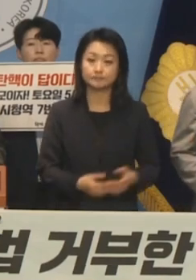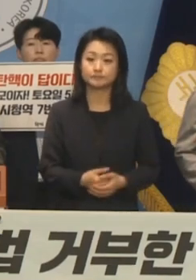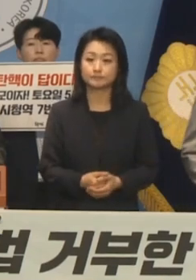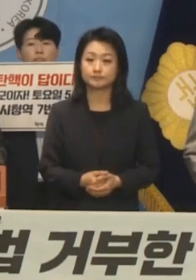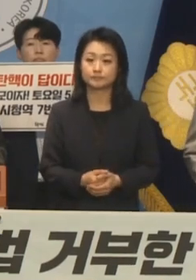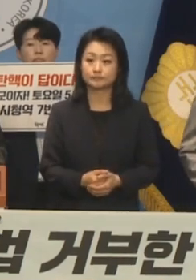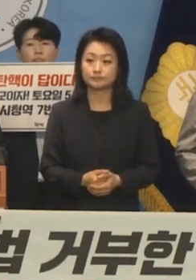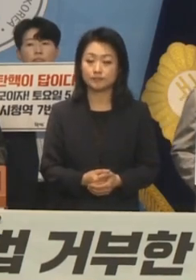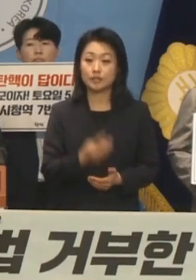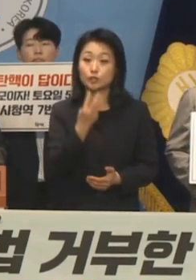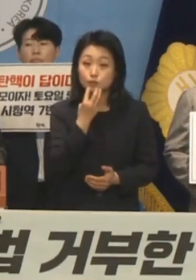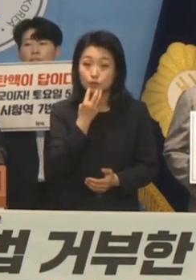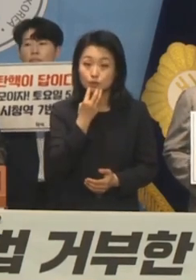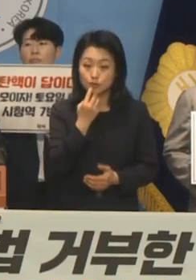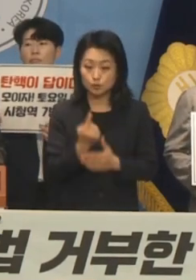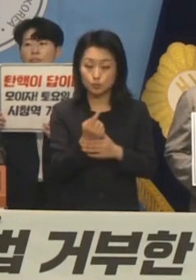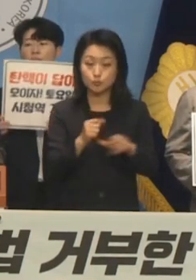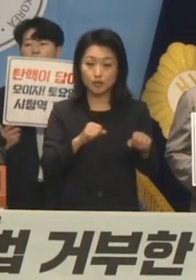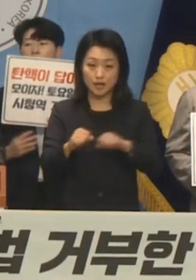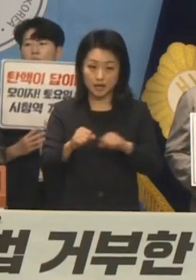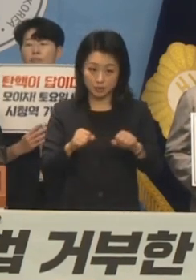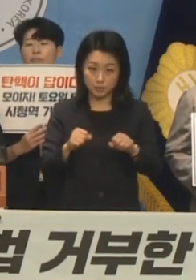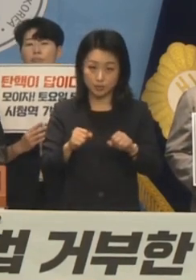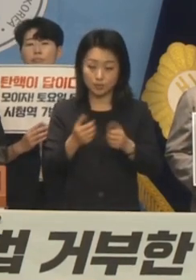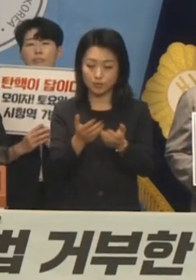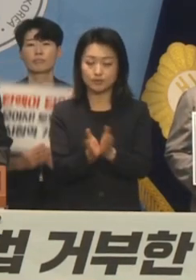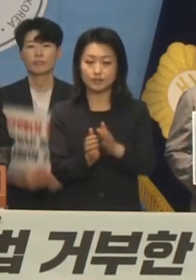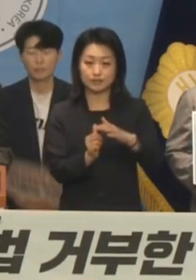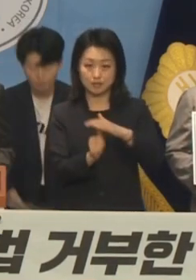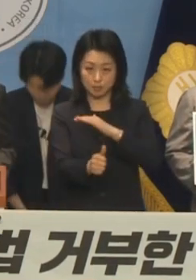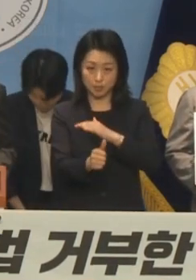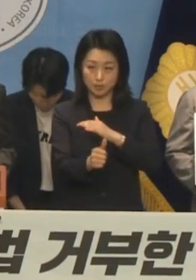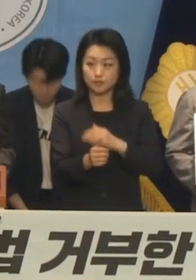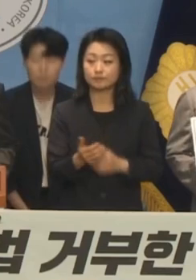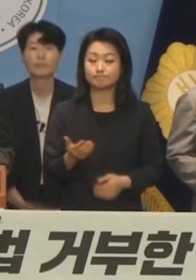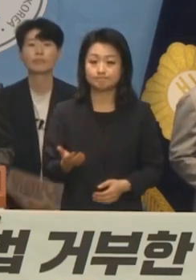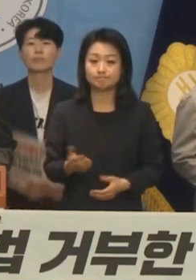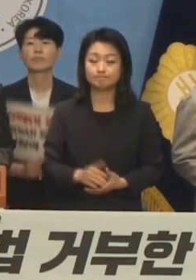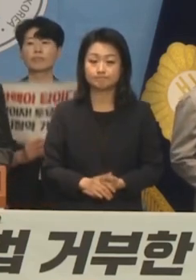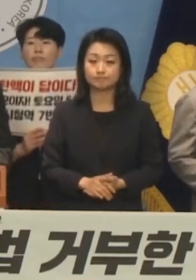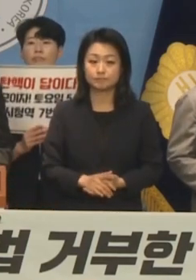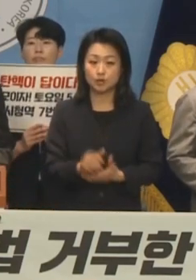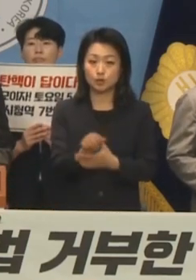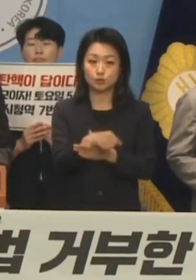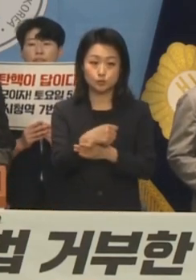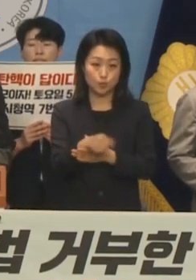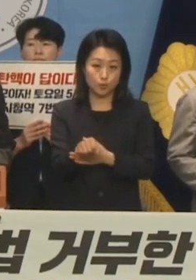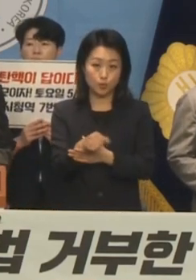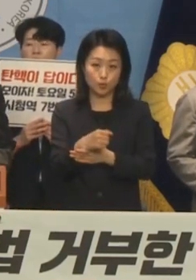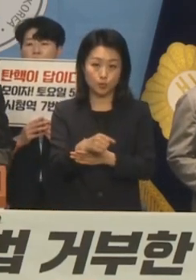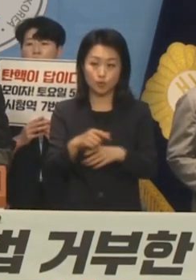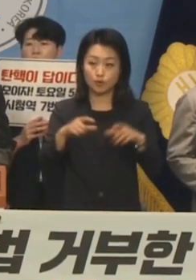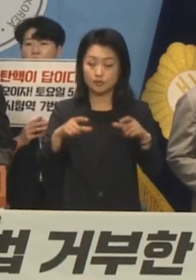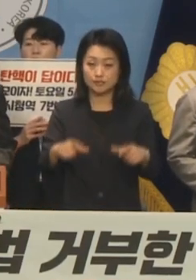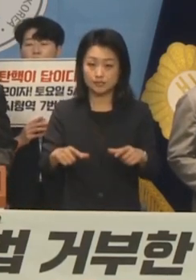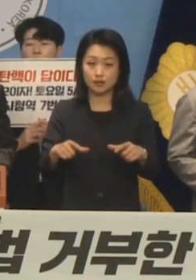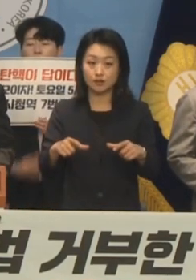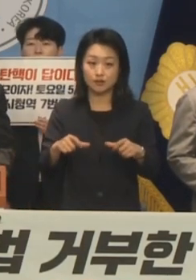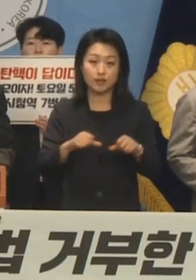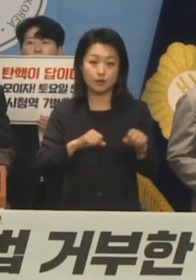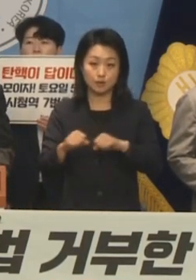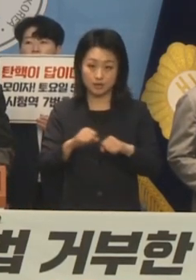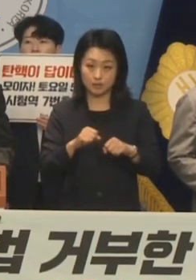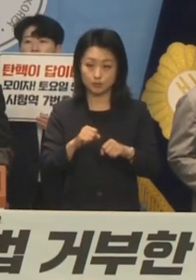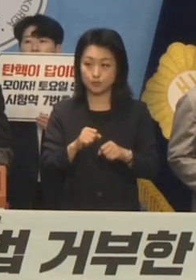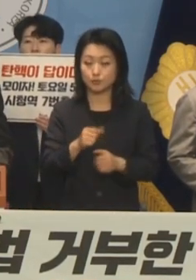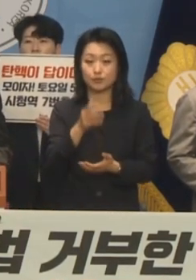서울 촛불행동의 김지선 공동대표님 모셨습니다. 종로 성북 동래원 촛불행동 윤경황